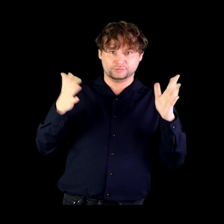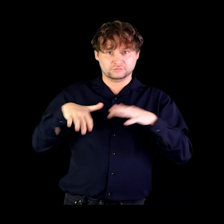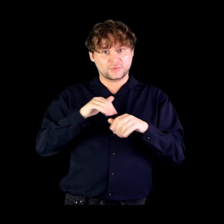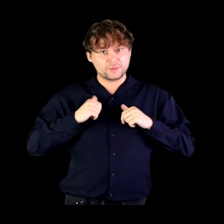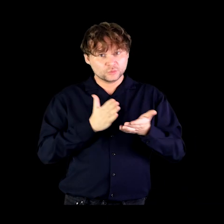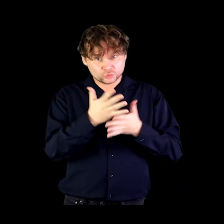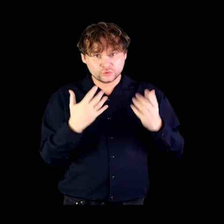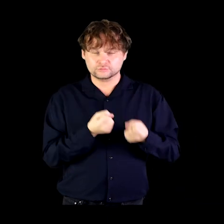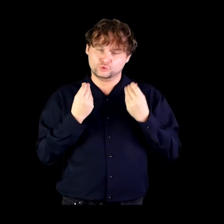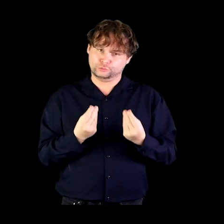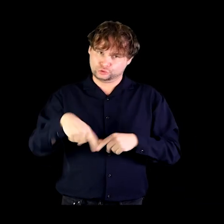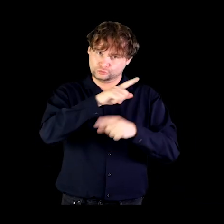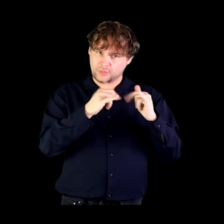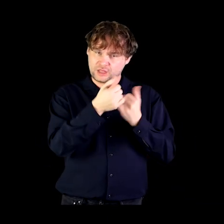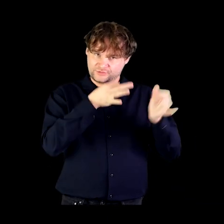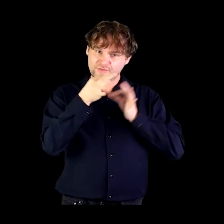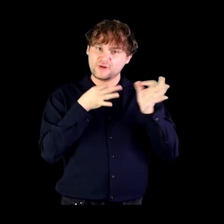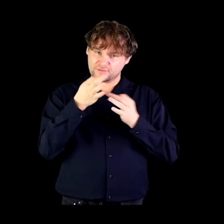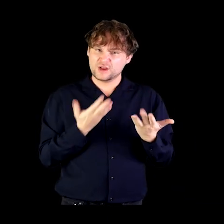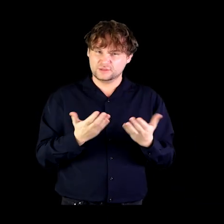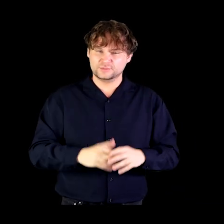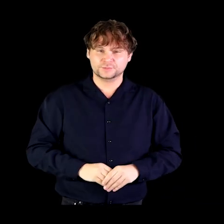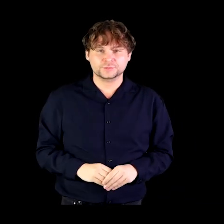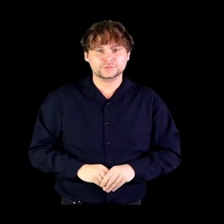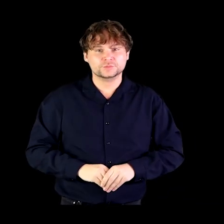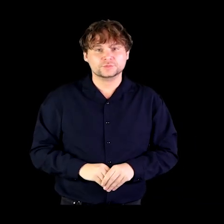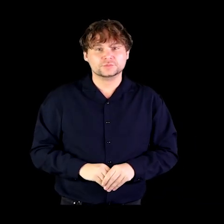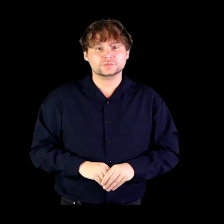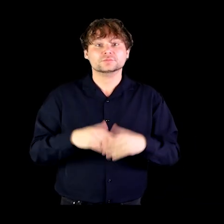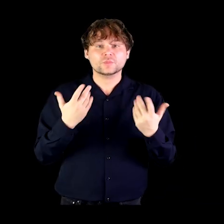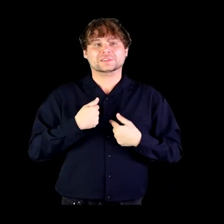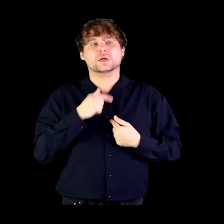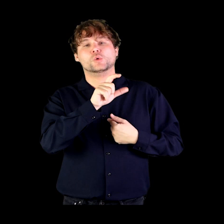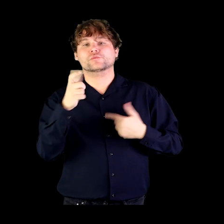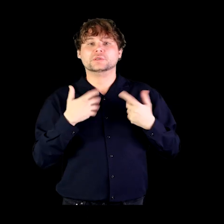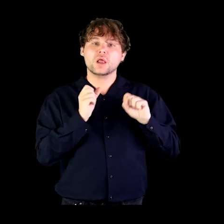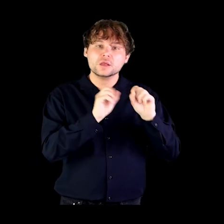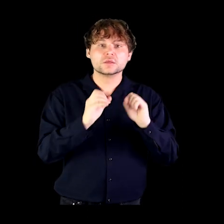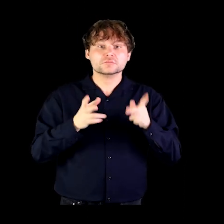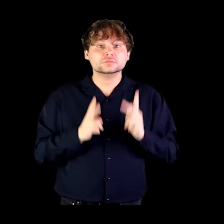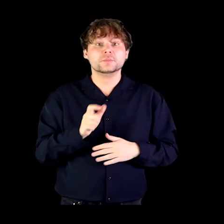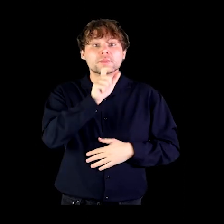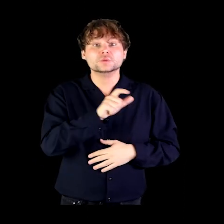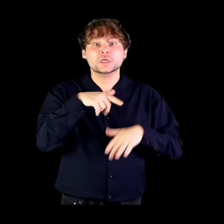Und ich fange dann zu erklären, dass eigentlich niemand unabhängig leben kann, weil wir alle